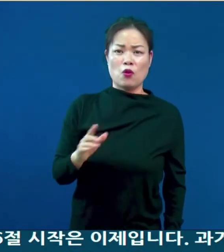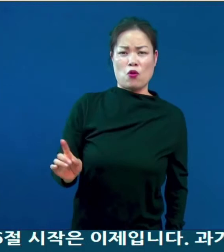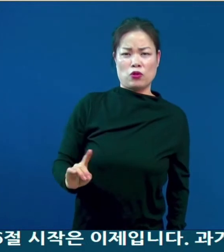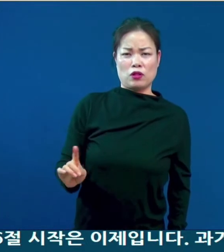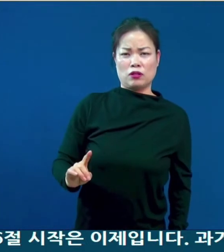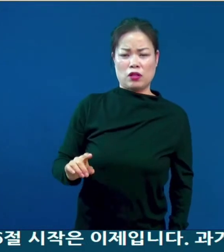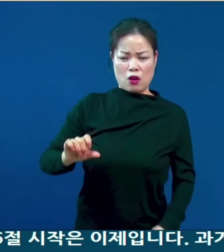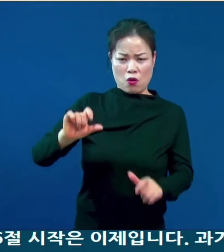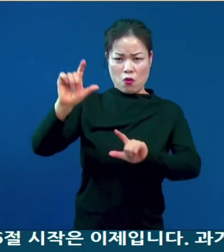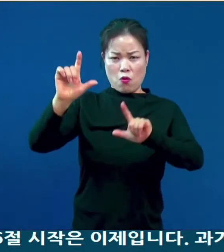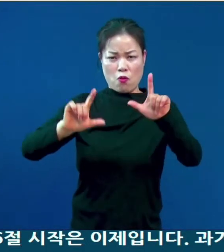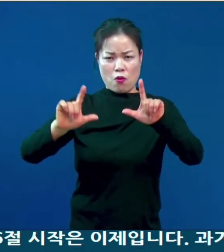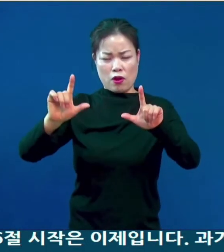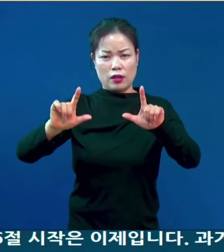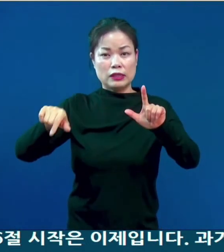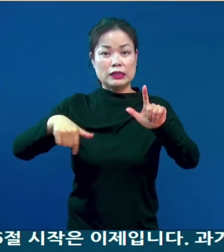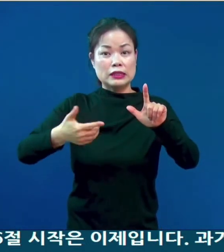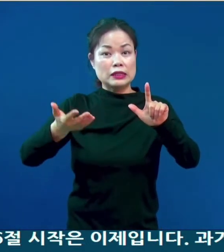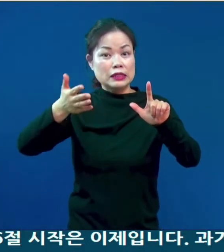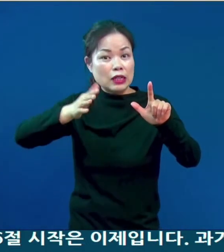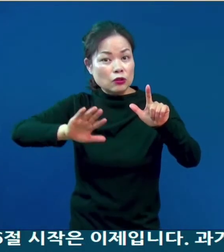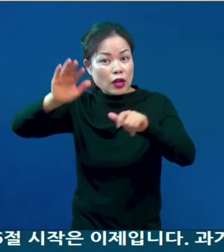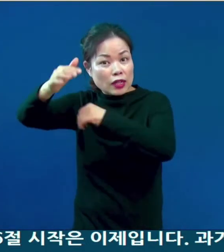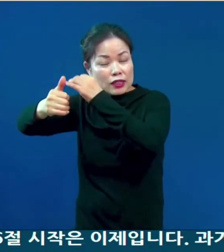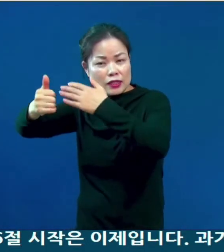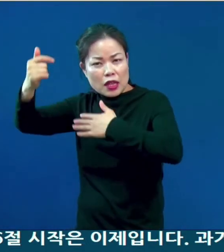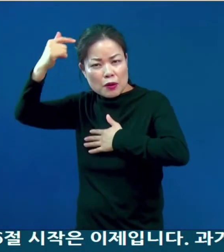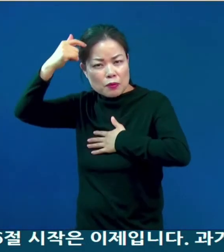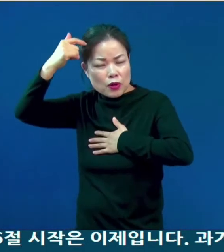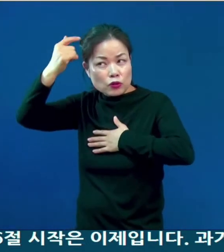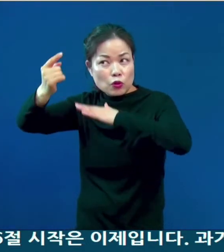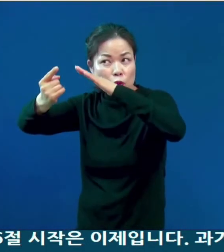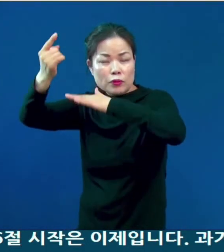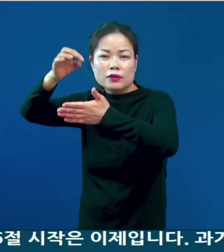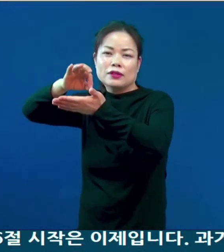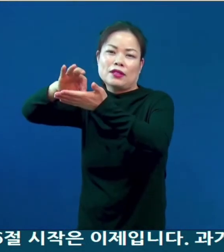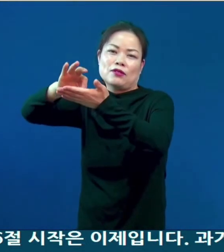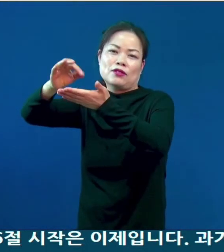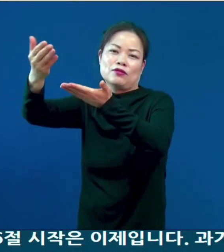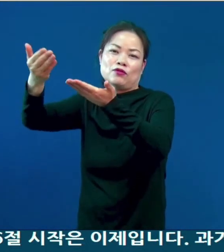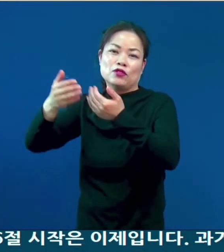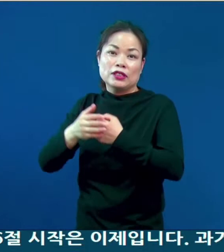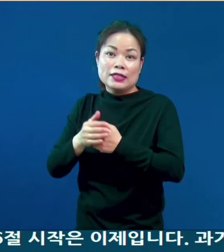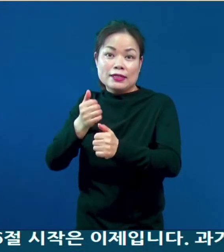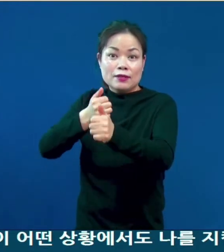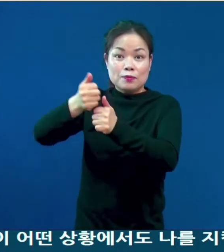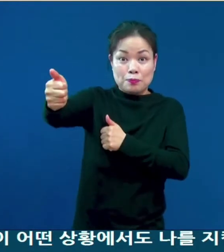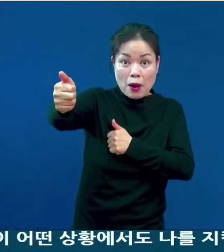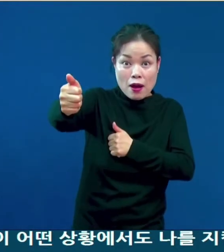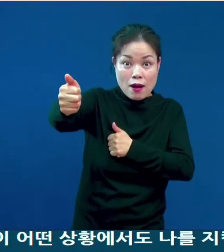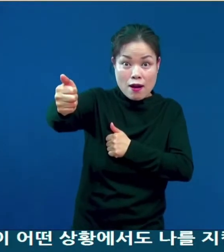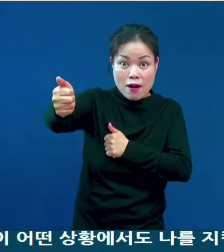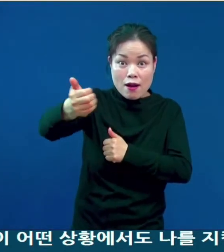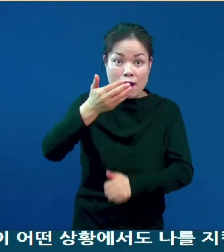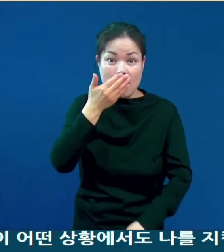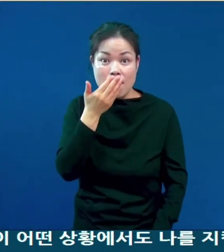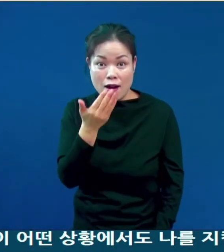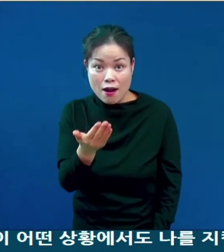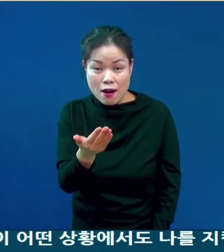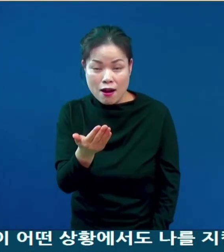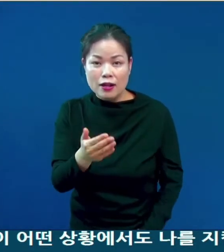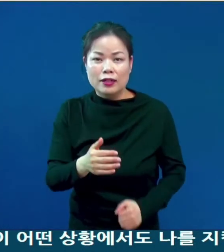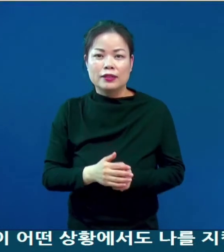어떤 환경과 상황이 닥친다고 하더라도 하나님께서 내 머리를 높이 들게 해주실 것이다, 승리를 하게 해주실 것이다 라고